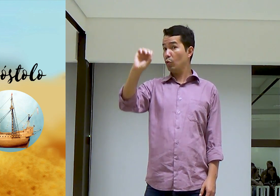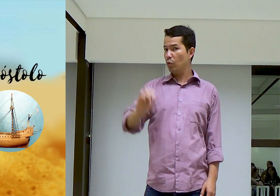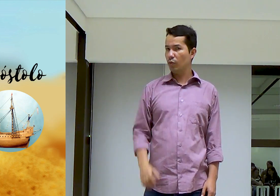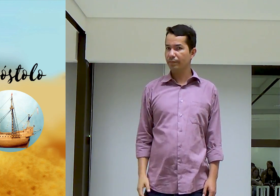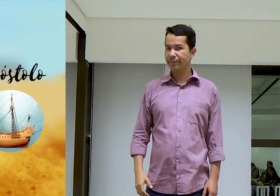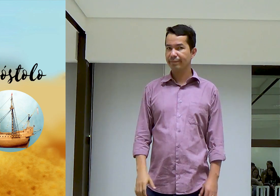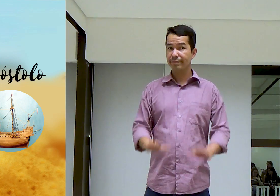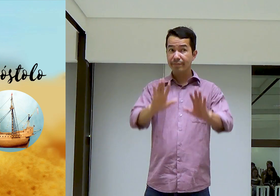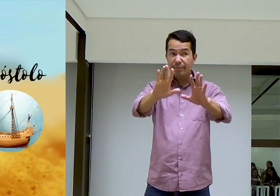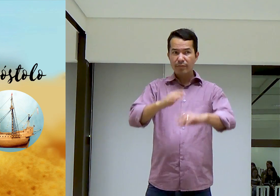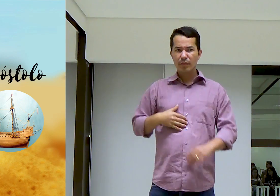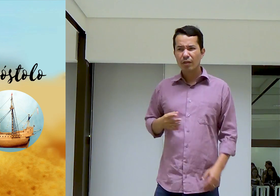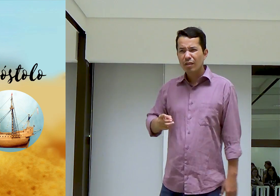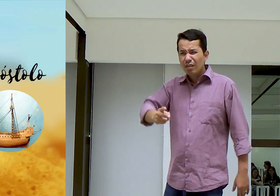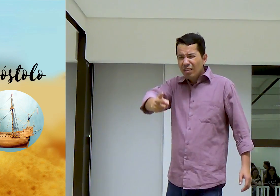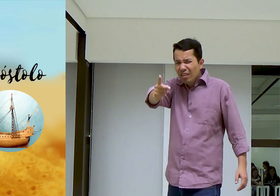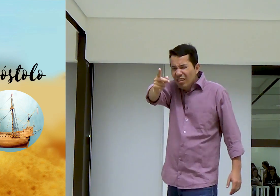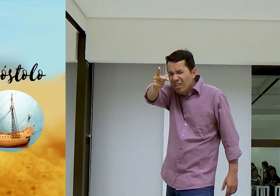apóstolo. Então, veja só.